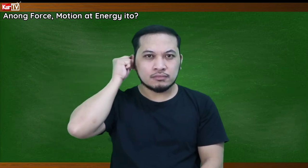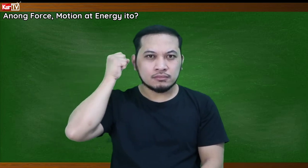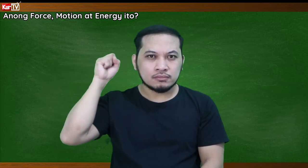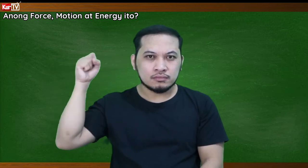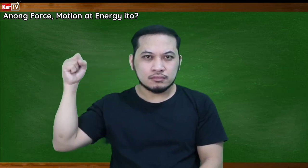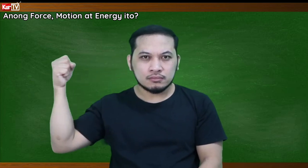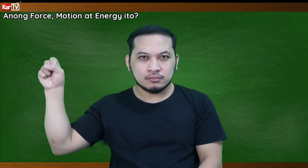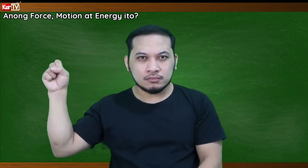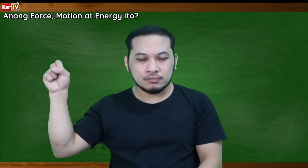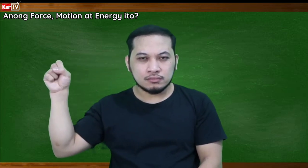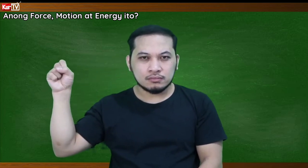Thank you.